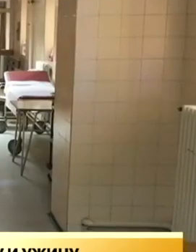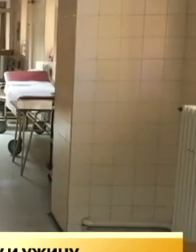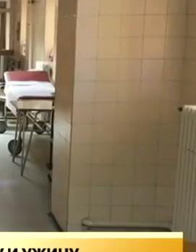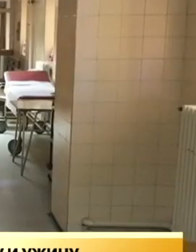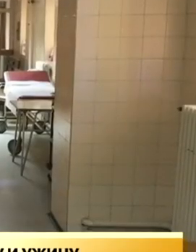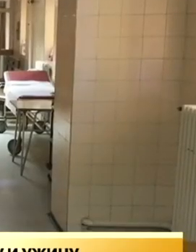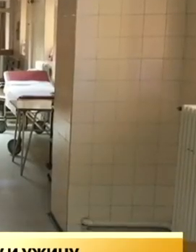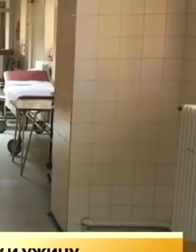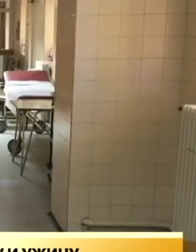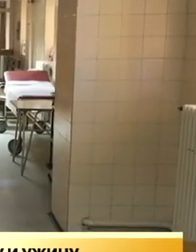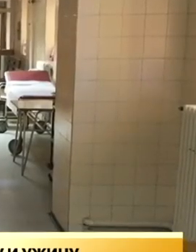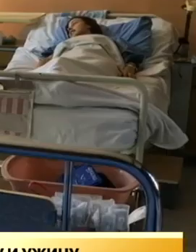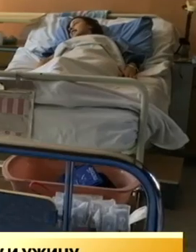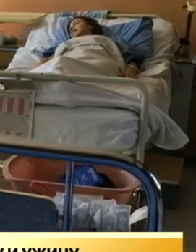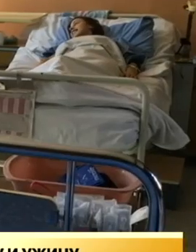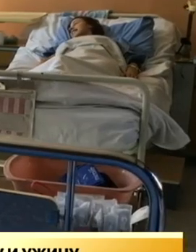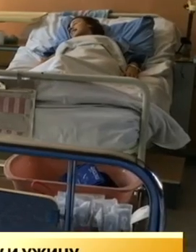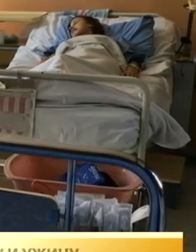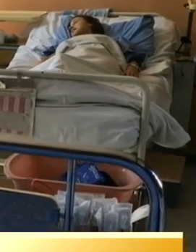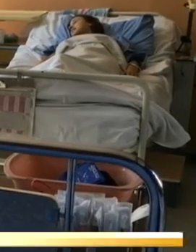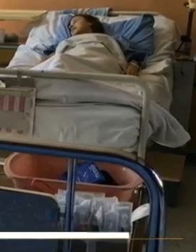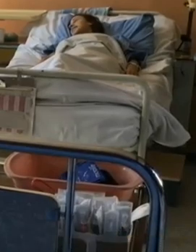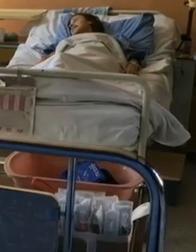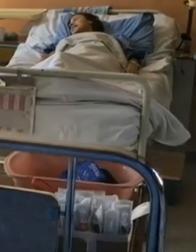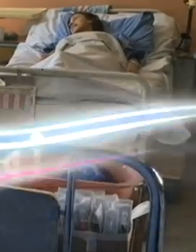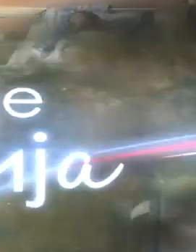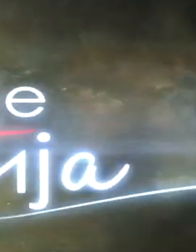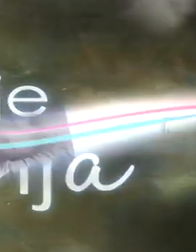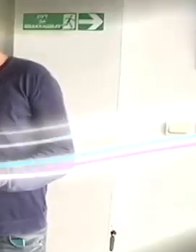Zbog rekonstrukcije porodilišta u Čačku, samo hitne intervencije.